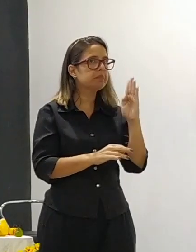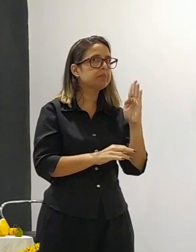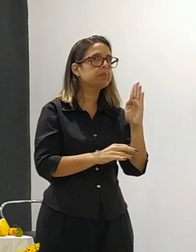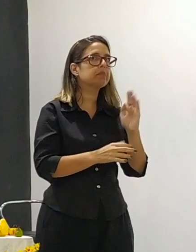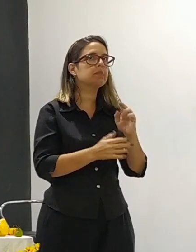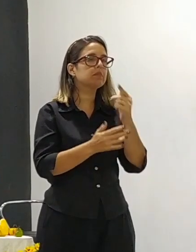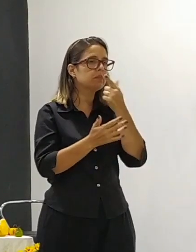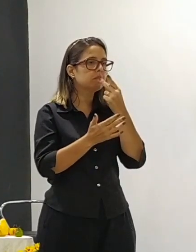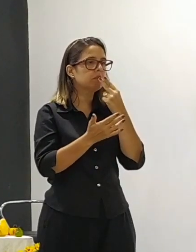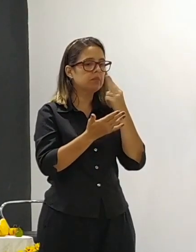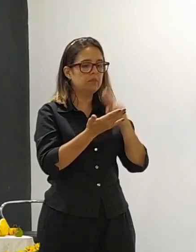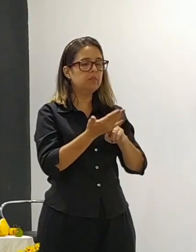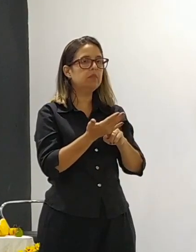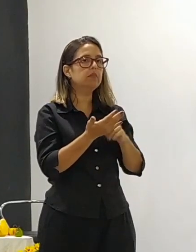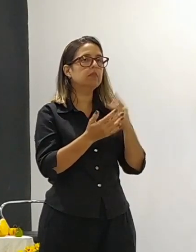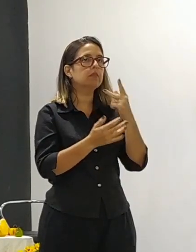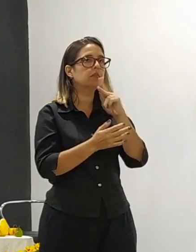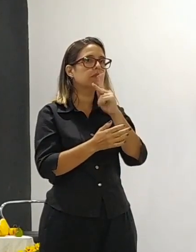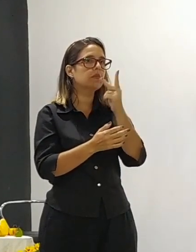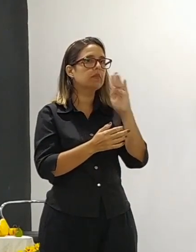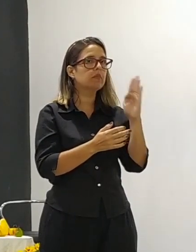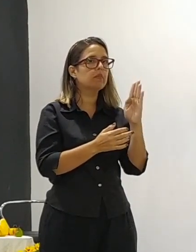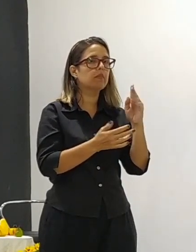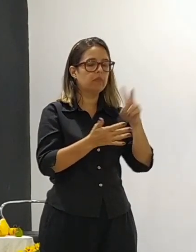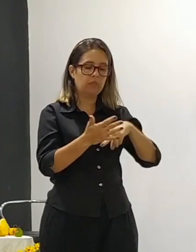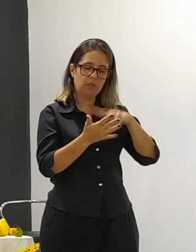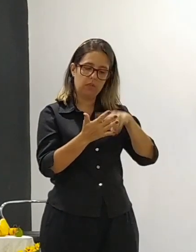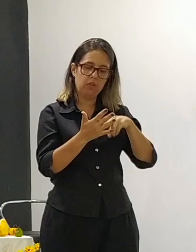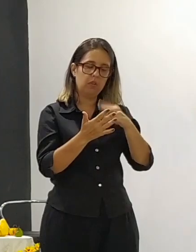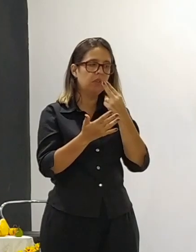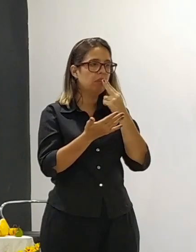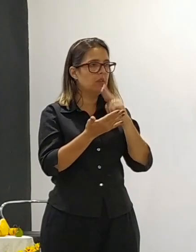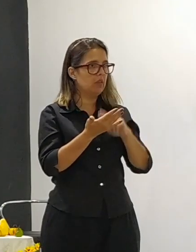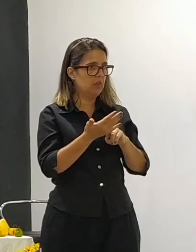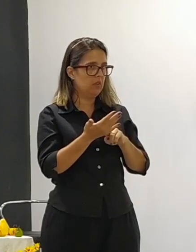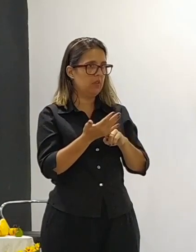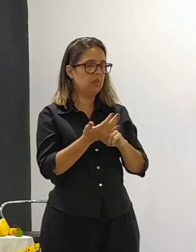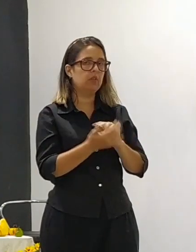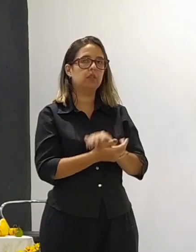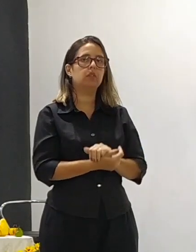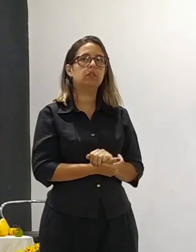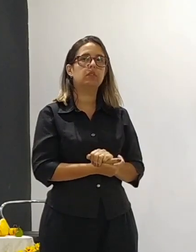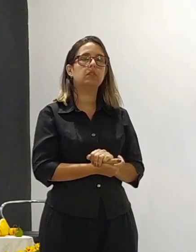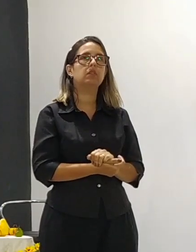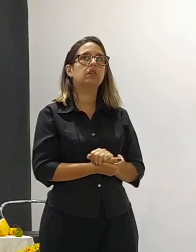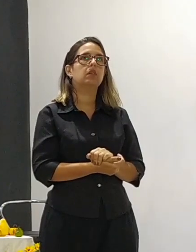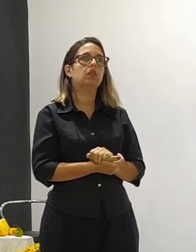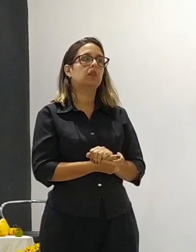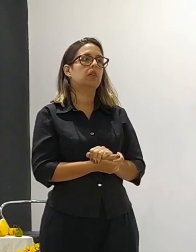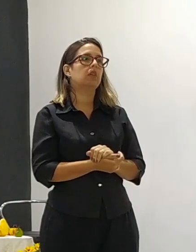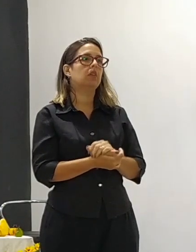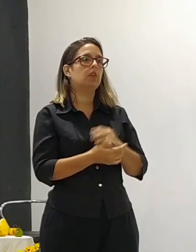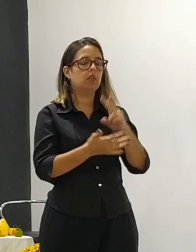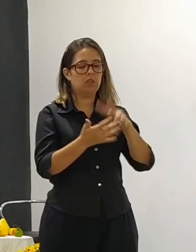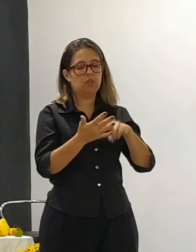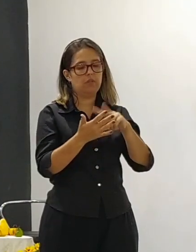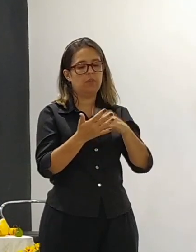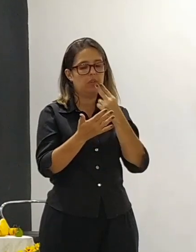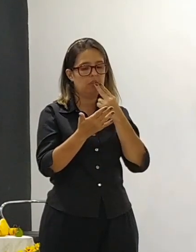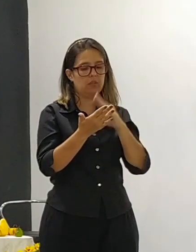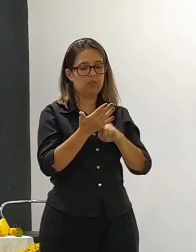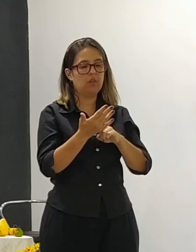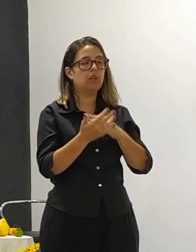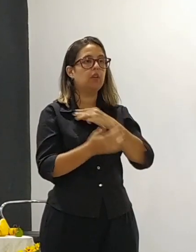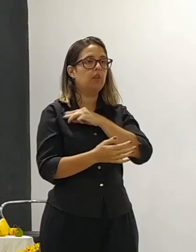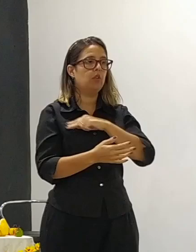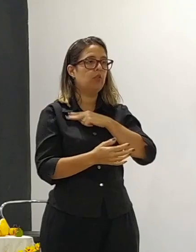estava lendo essa carta. Eu estou ali lendo as cartas aqui Paulo, agora cheguei na carta aos Hebreus, e